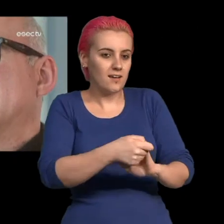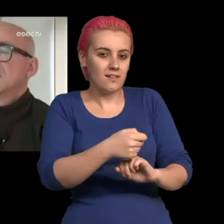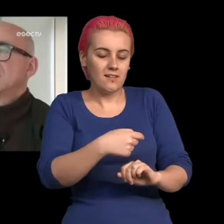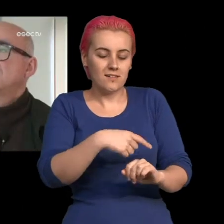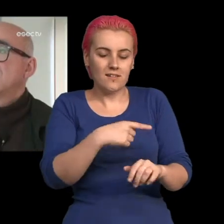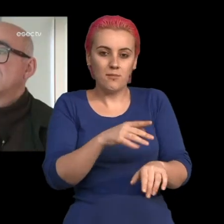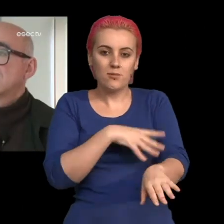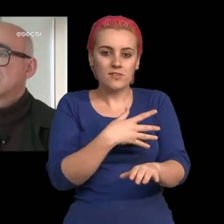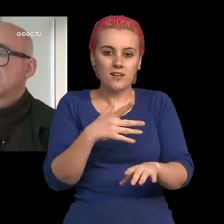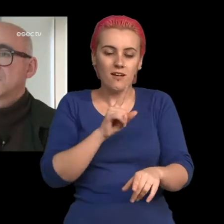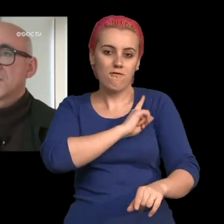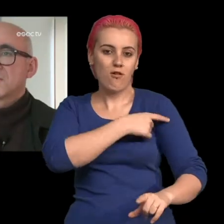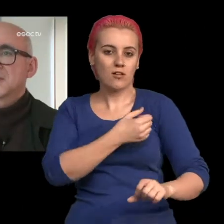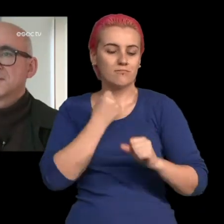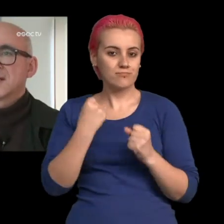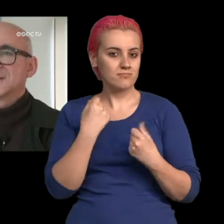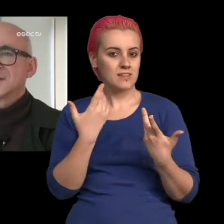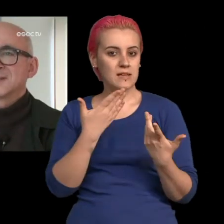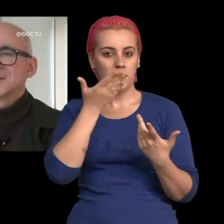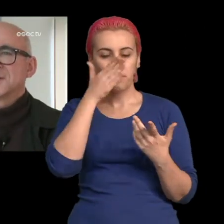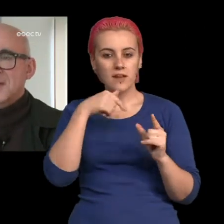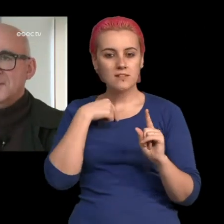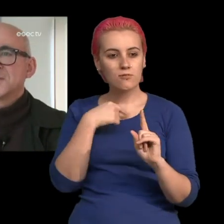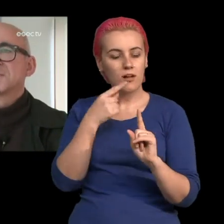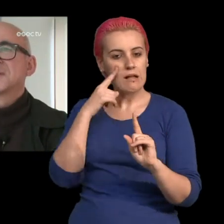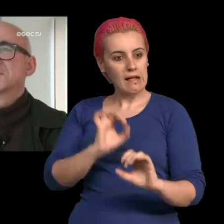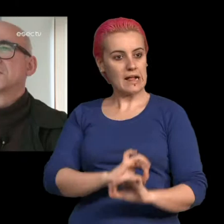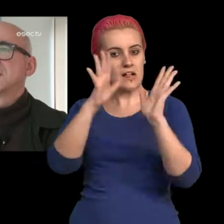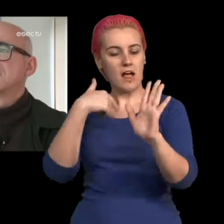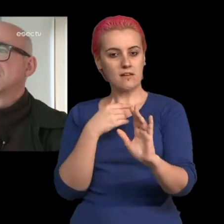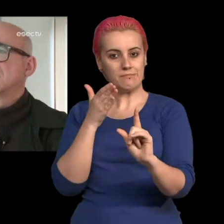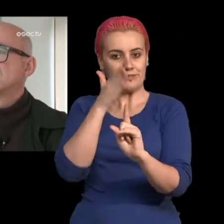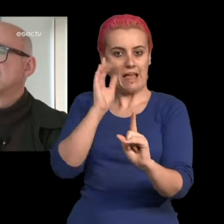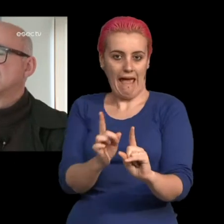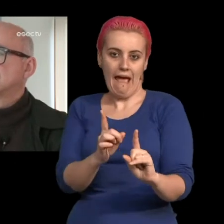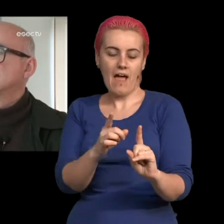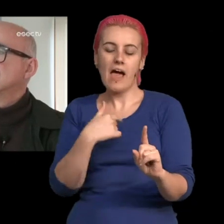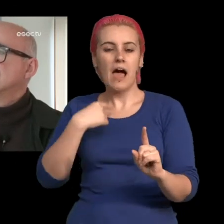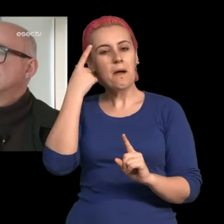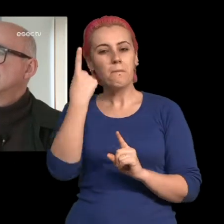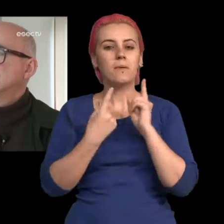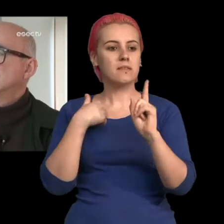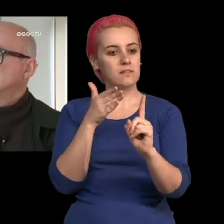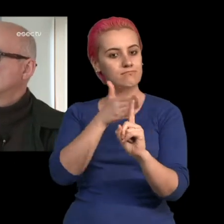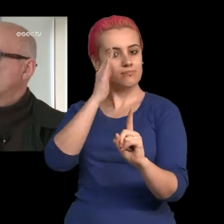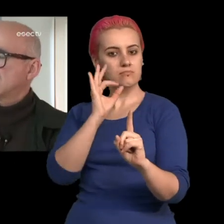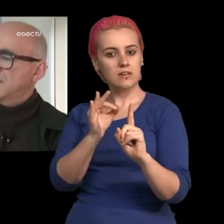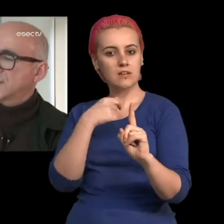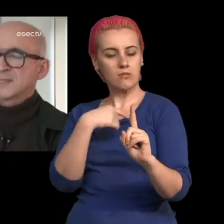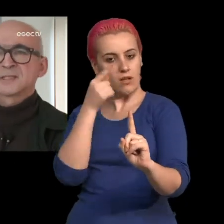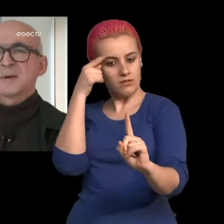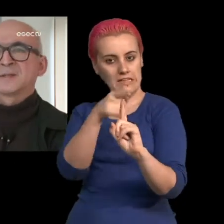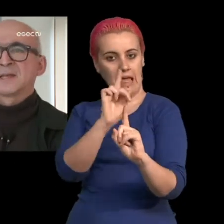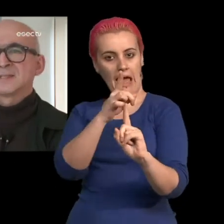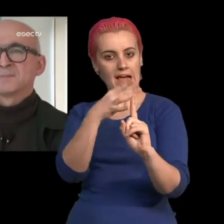não é? E não há nada mais estranho do que a objetividade, não é? Quer dizer, às vezes nós pensamos que a objetividade é uma coisa... é objetivo,